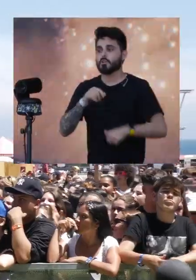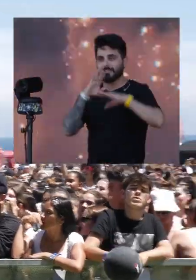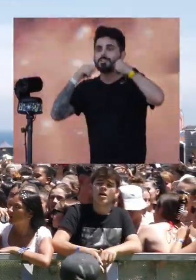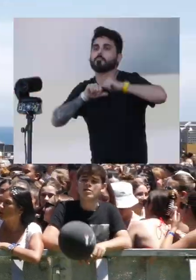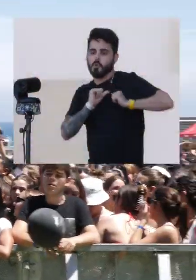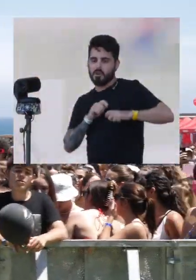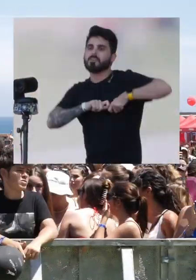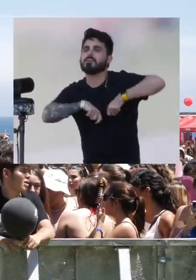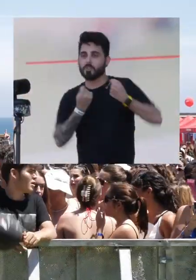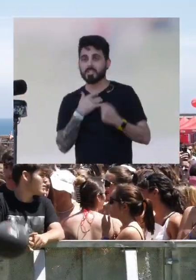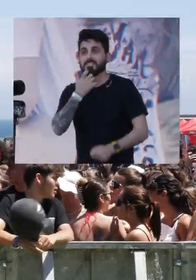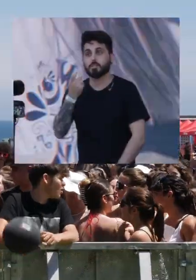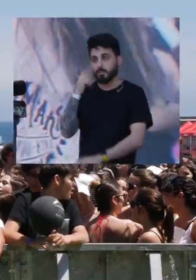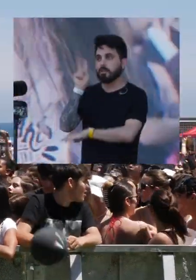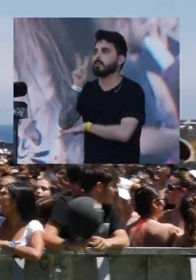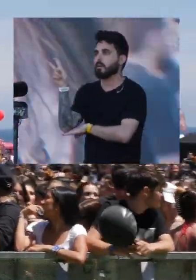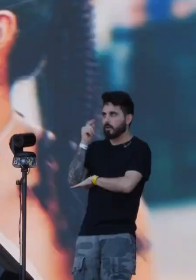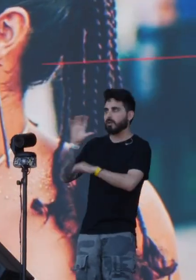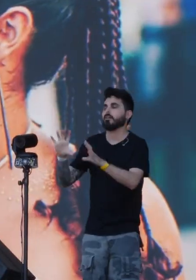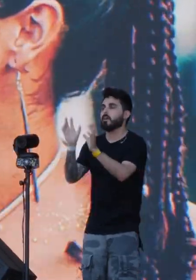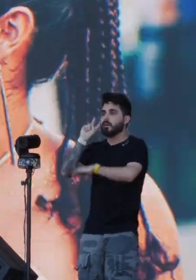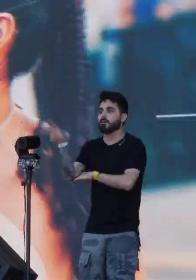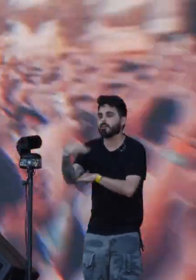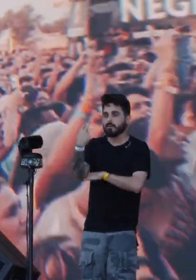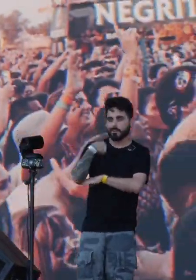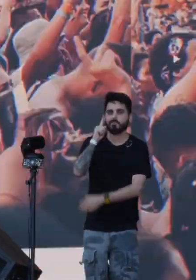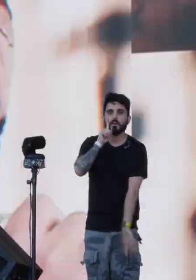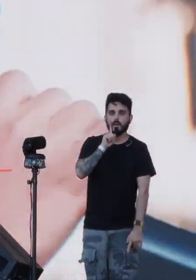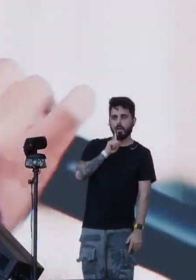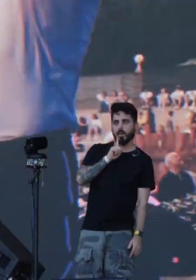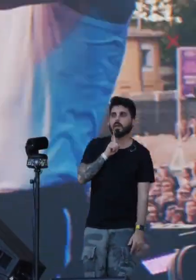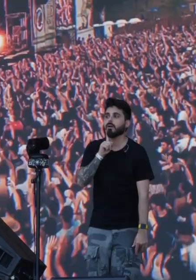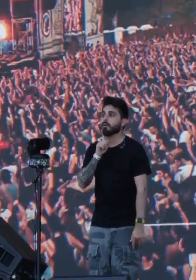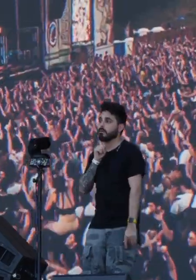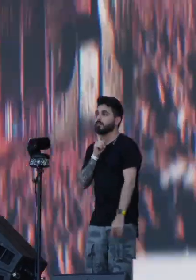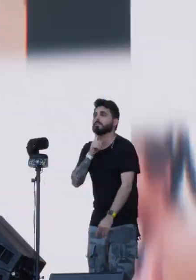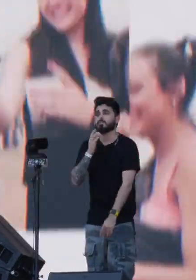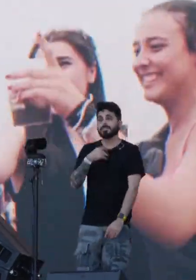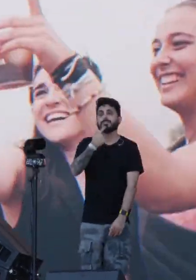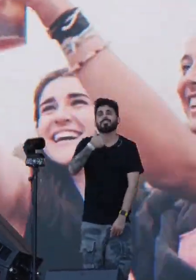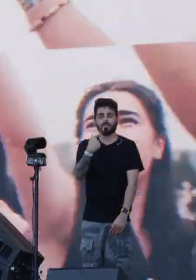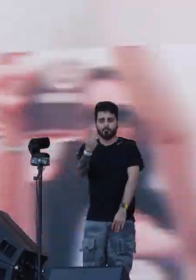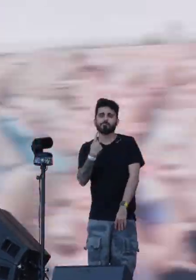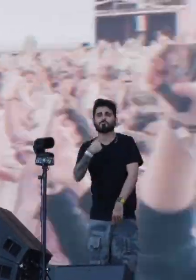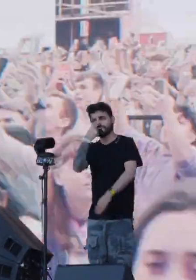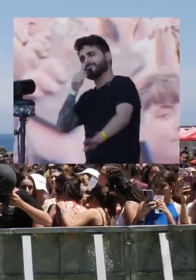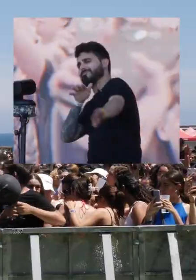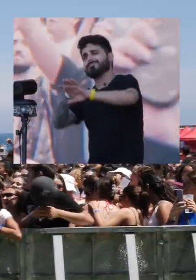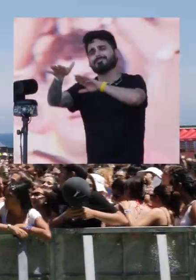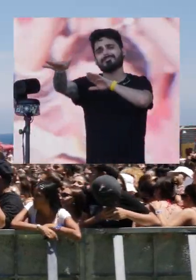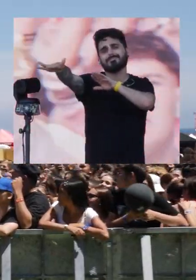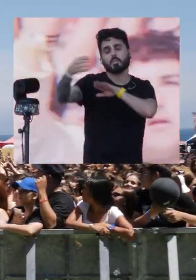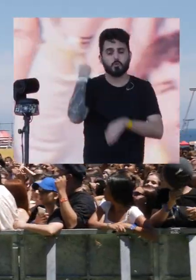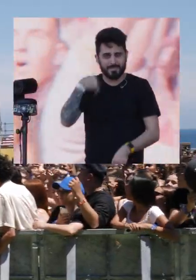somria però estava rota, la que se't despista si la nena bota, i la que si mira se li cola la gota. Em va dir, busca, jo et cuidaré la